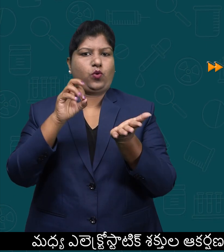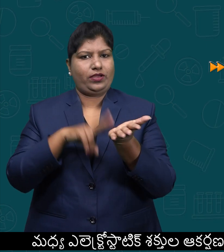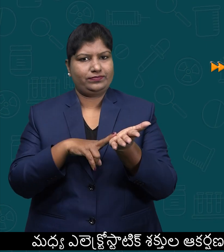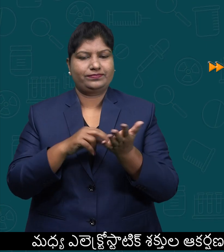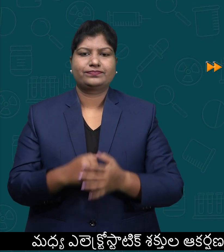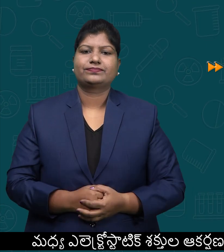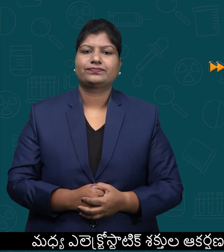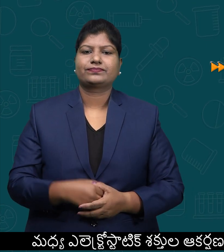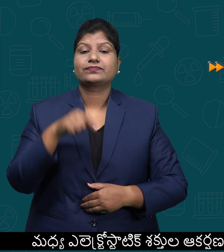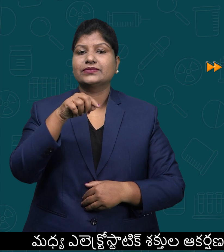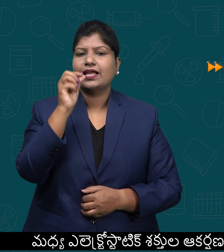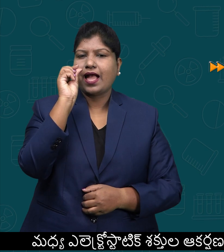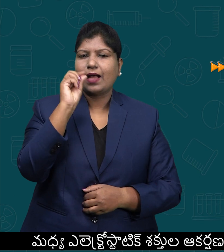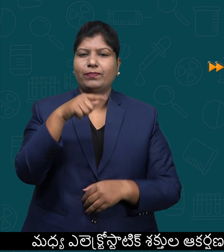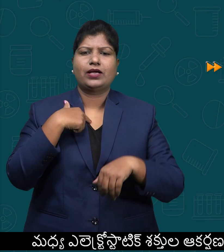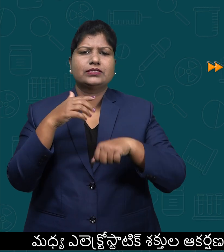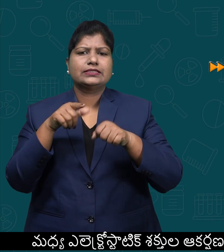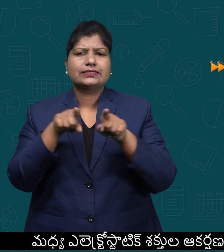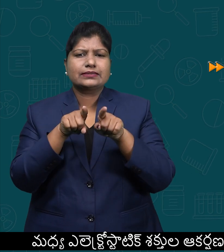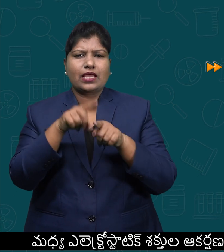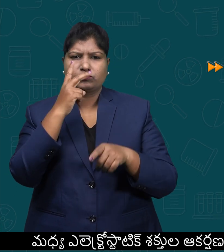వలన రసాయన బంధాలను ఏర్పరుస్తాయి.